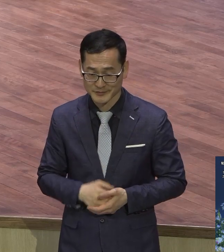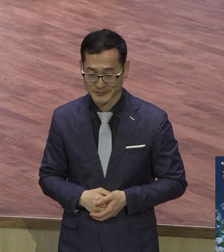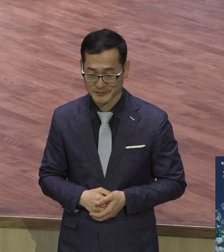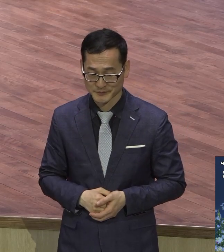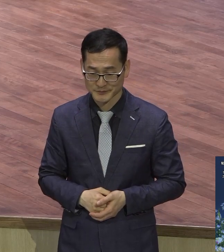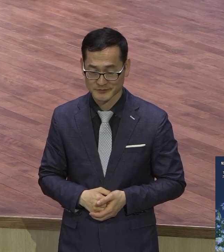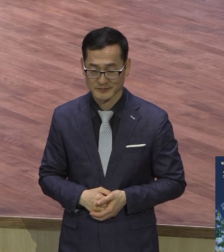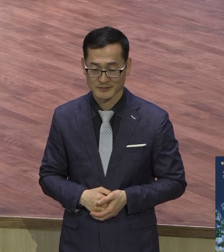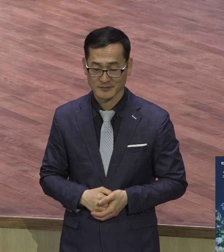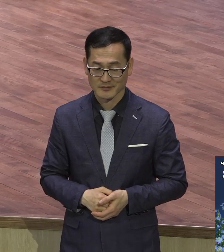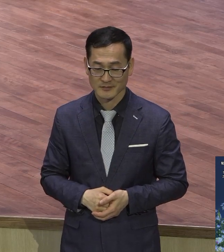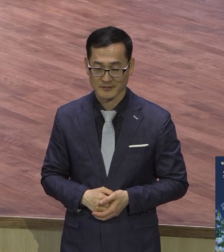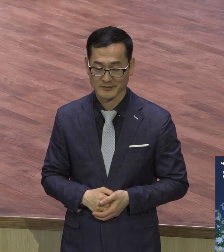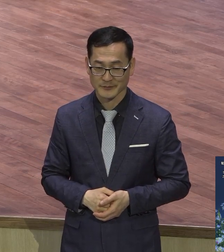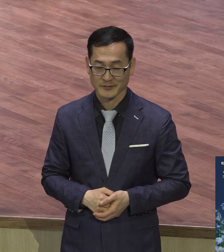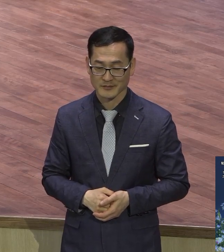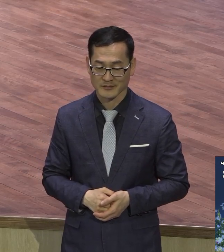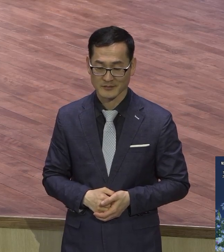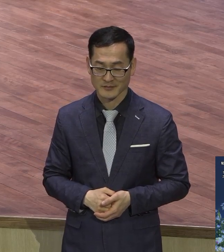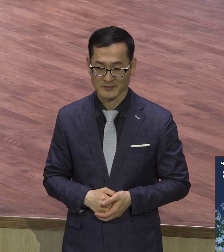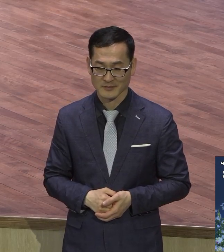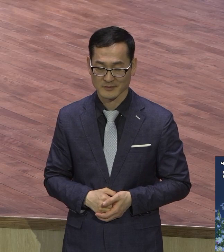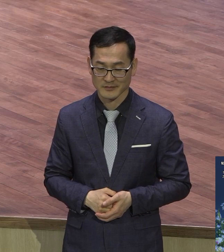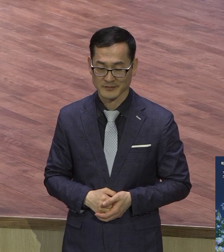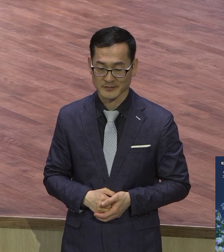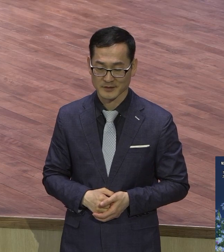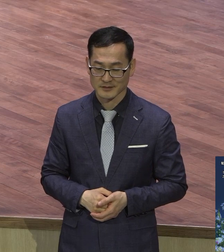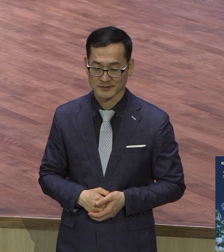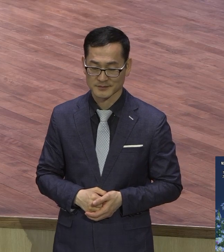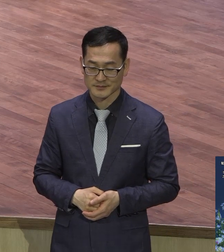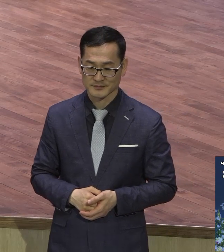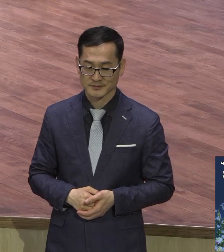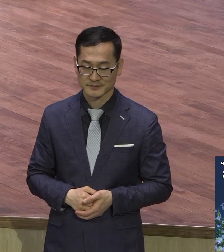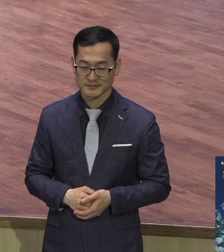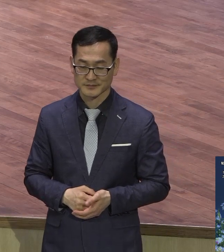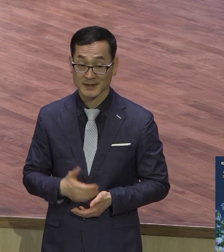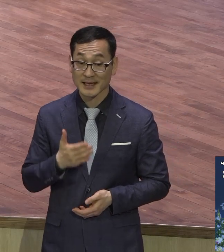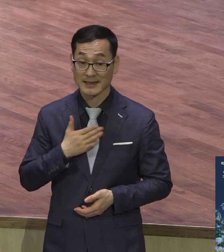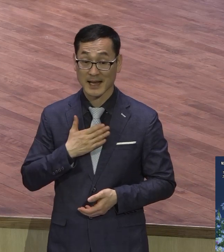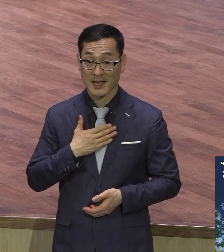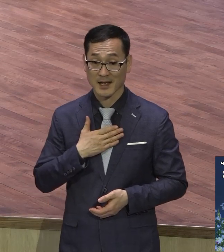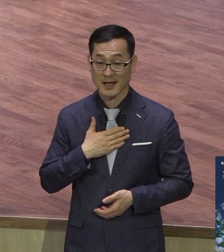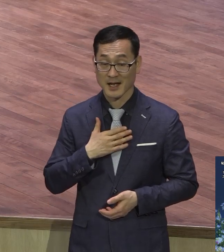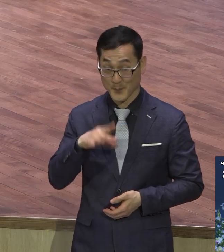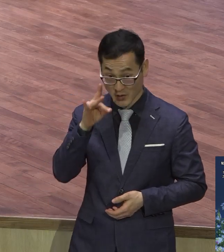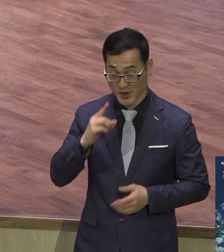무엇보다도 내가 살고 상대방도 사는 거요. 내가 보금적 내가